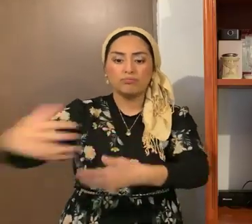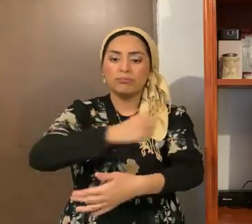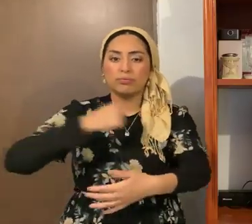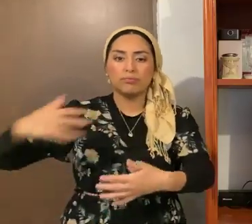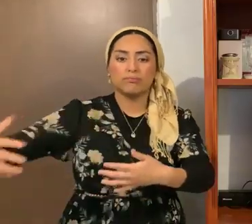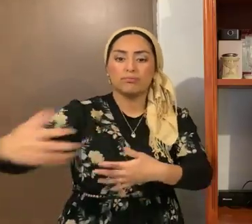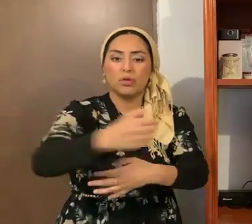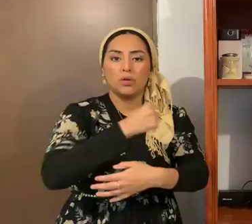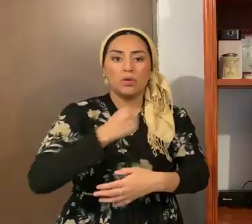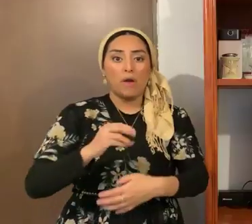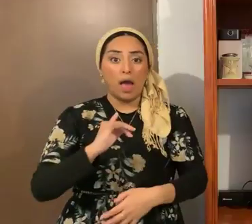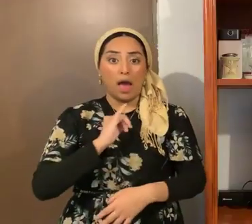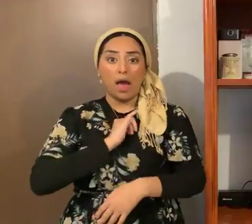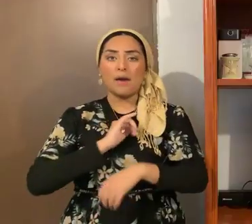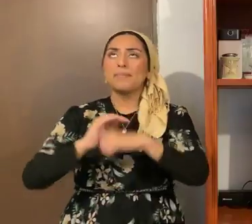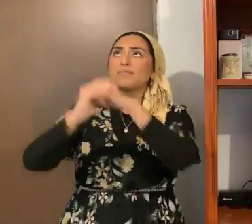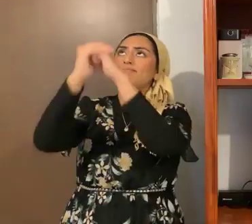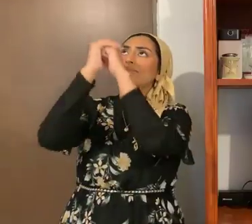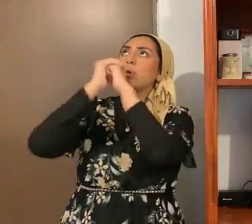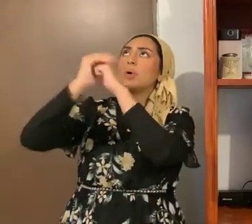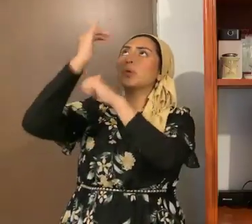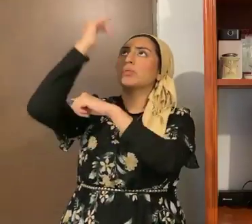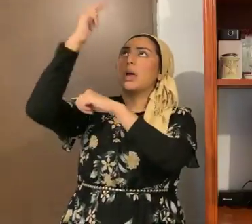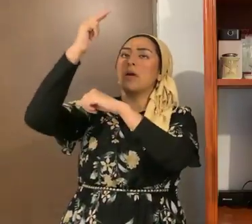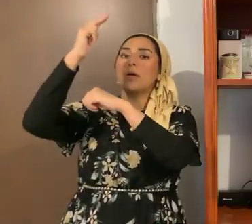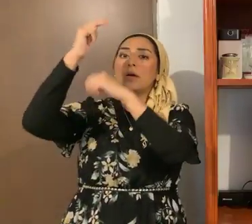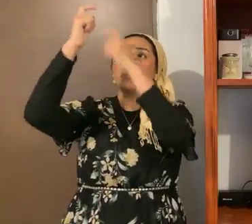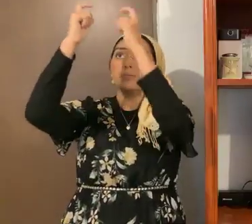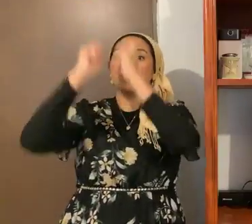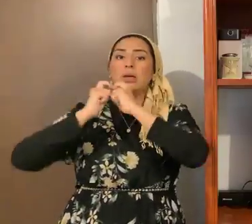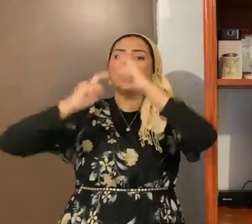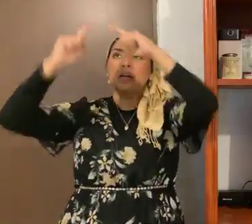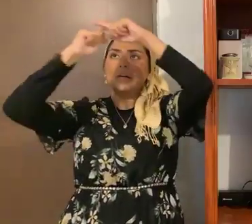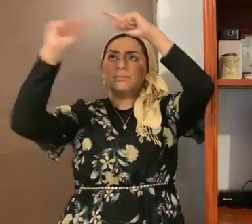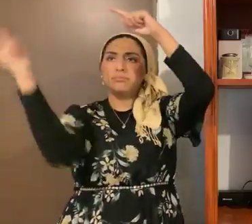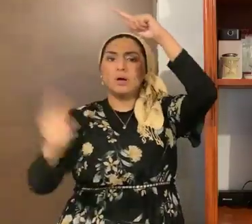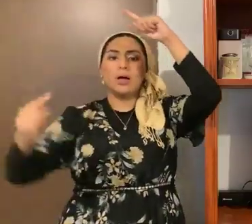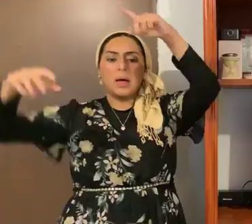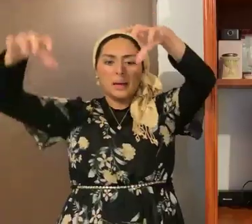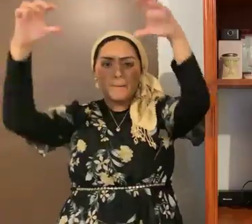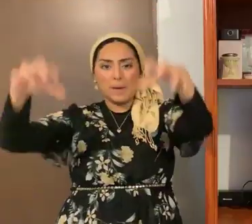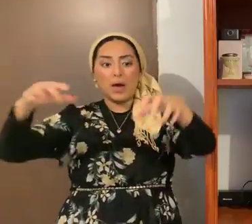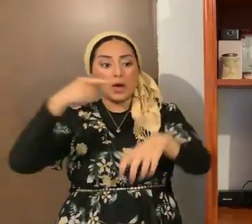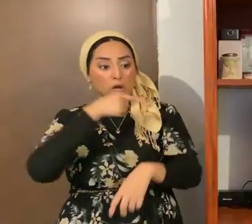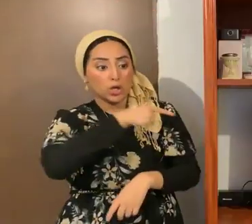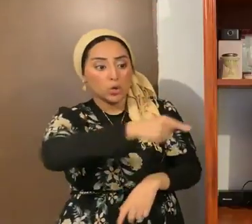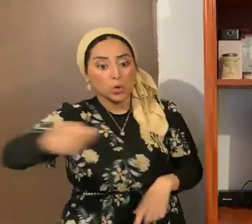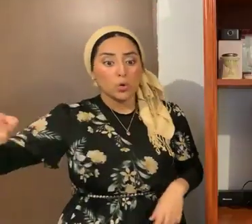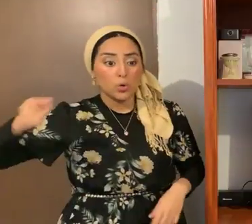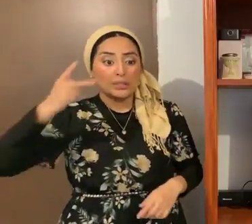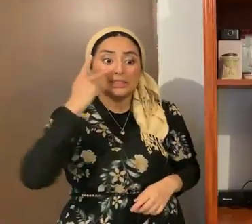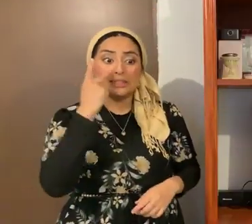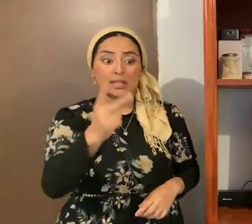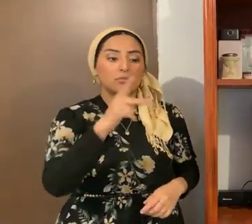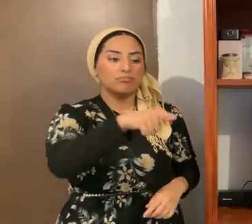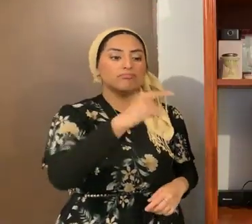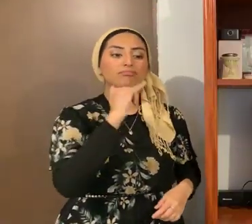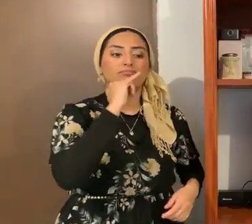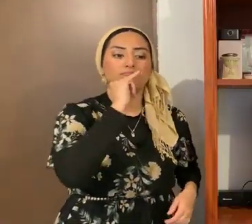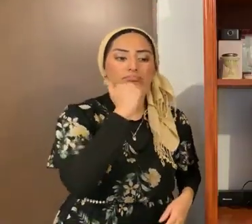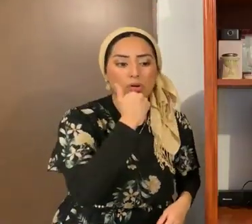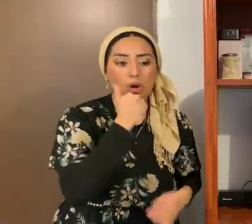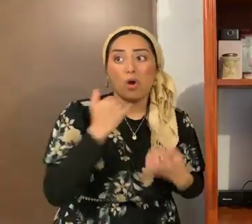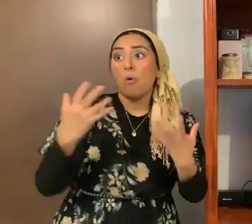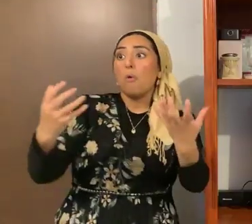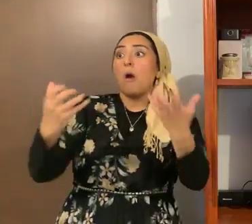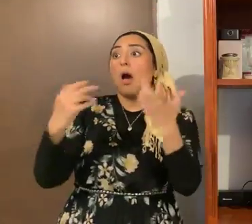dará truenos y lluvias, para que conozcáis y veáis que es grande vuestra maldad que habéis hecho ante los ojos de Yahweh, pidiendo para vosotros rey. Tremendo, es que eso fue